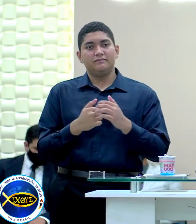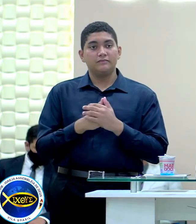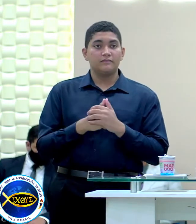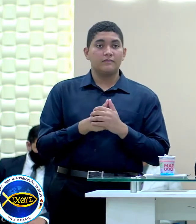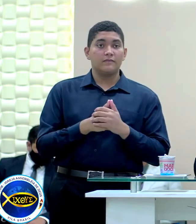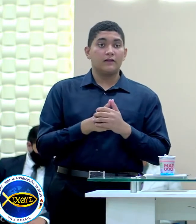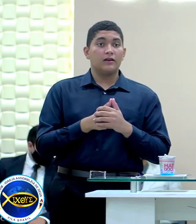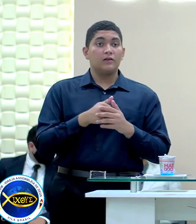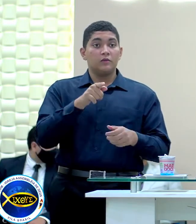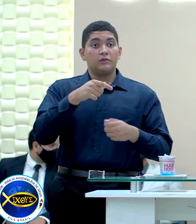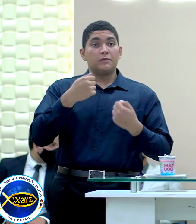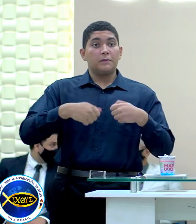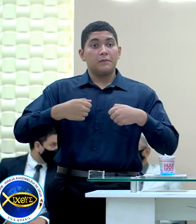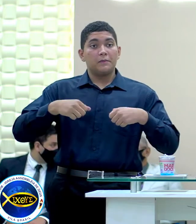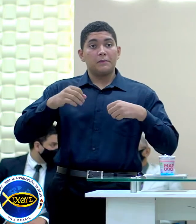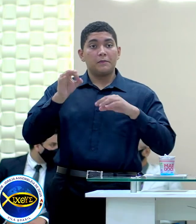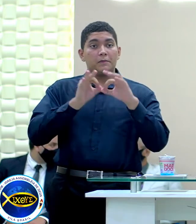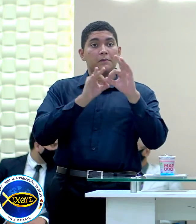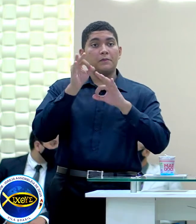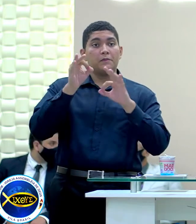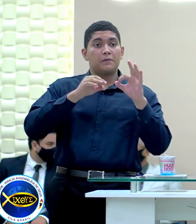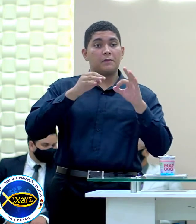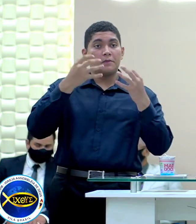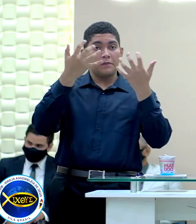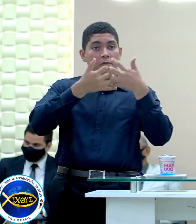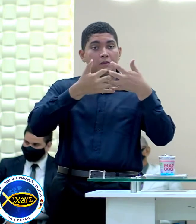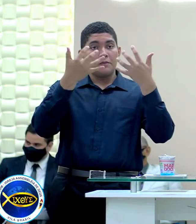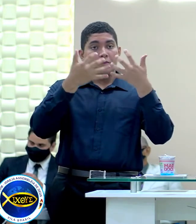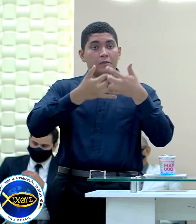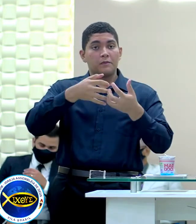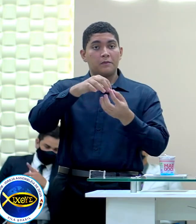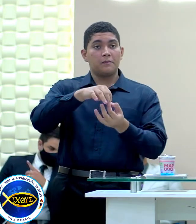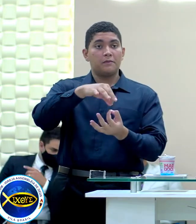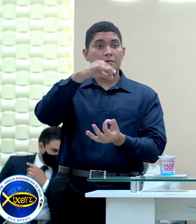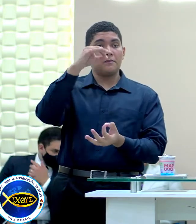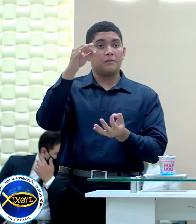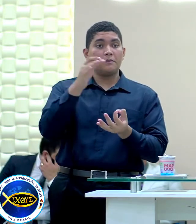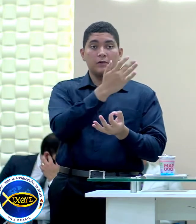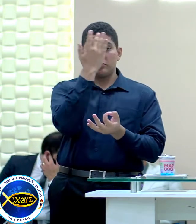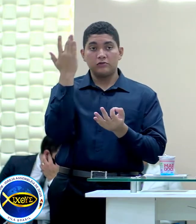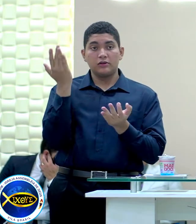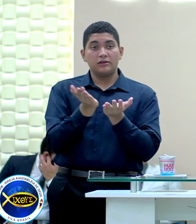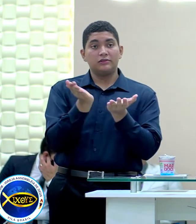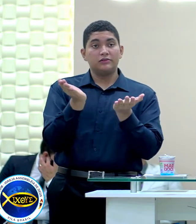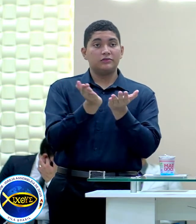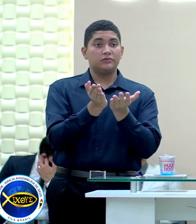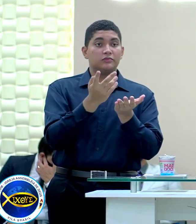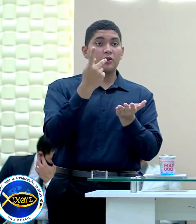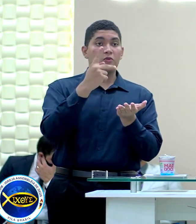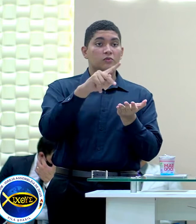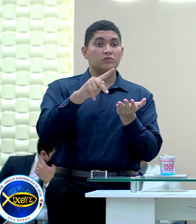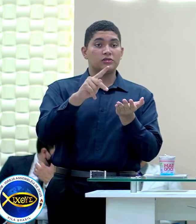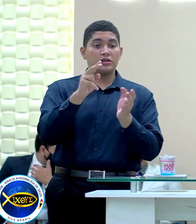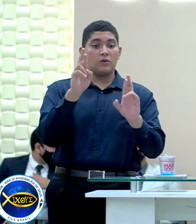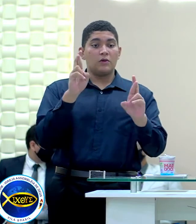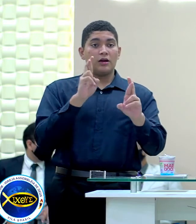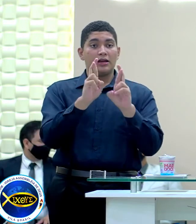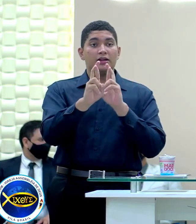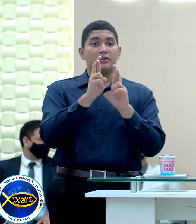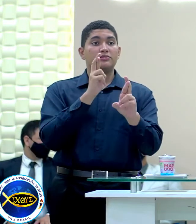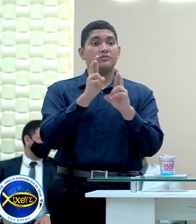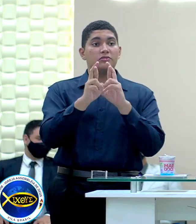Cingir o entendimento refere-se à consciência espiritual do crente, o seu